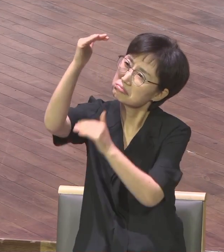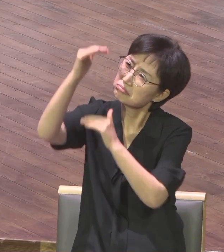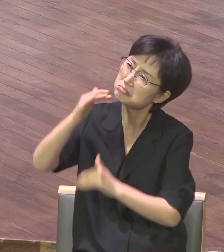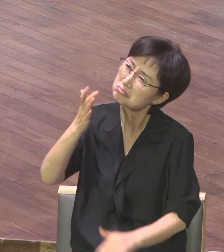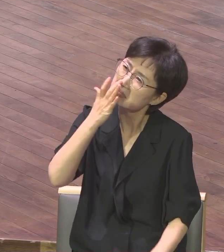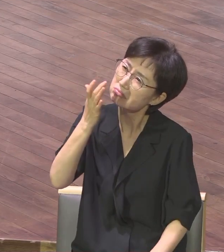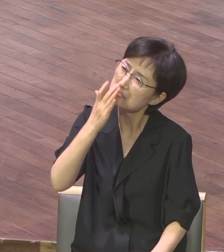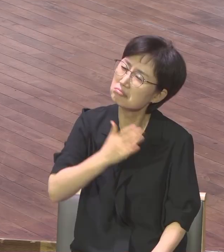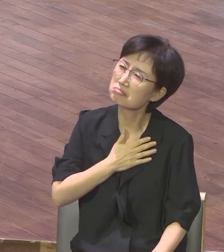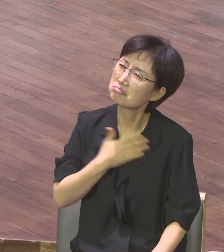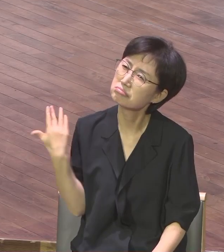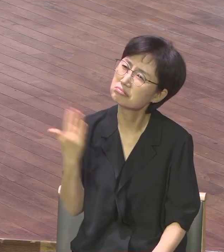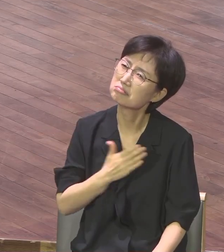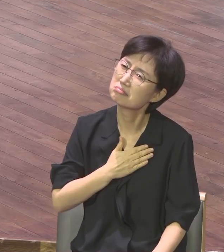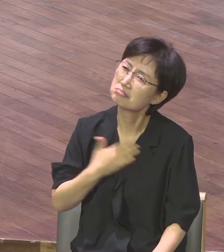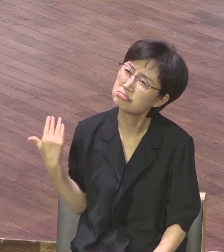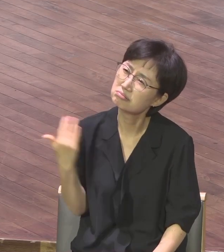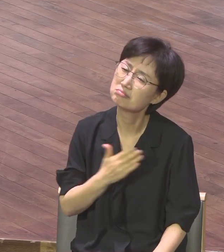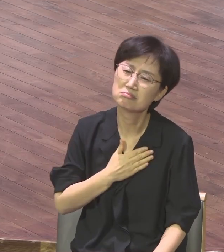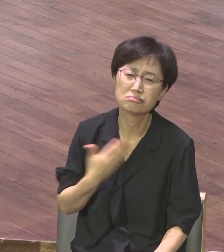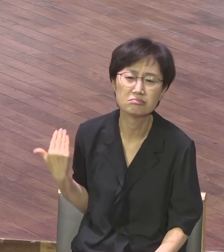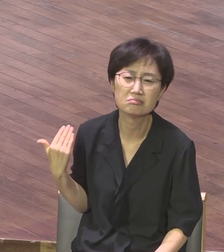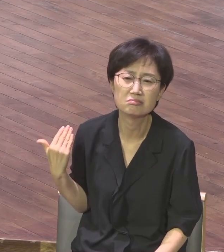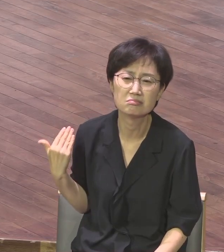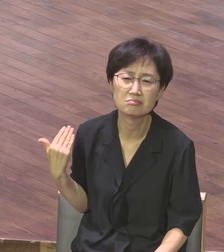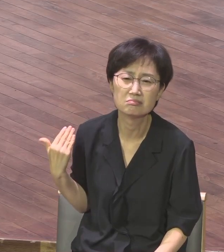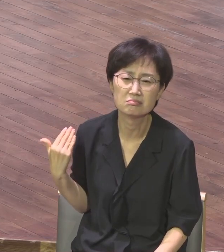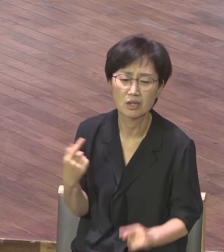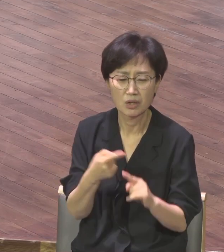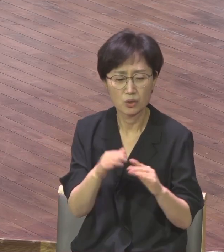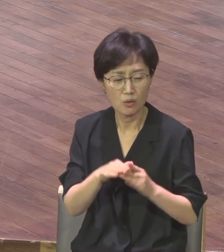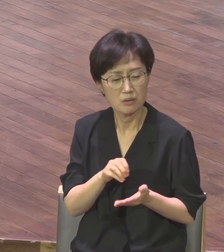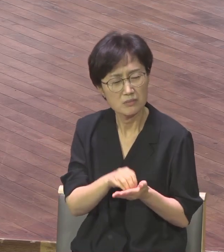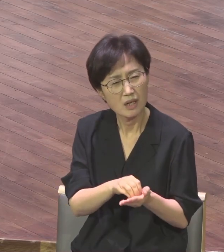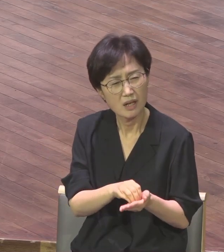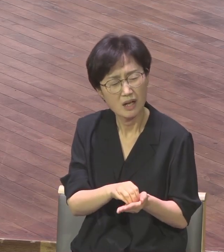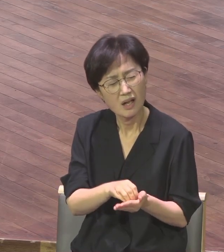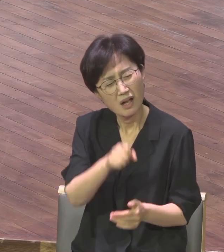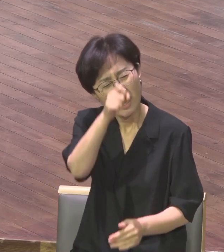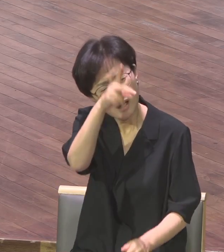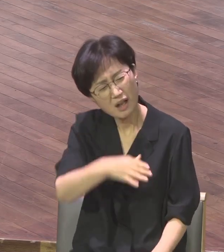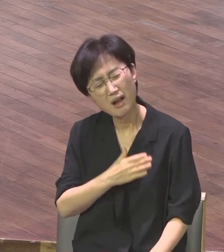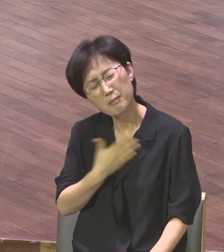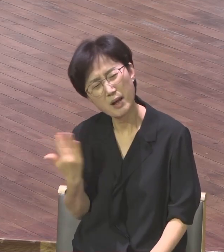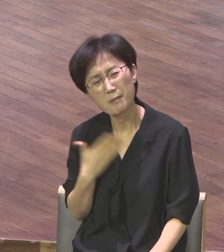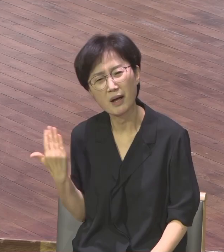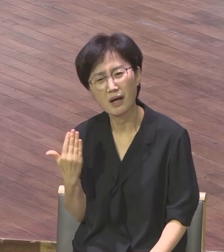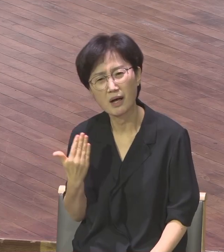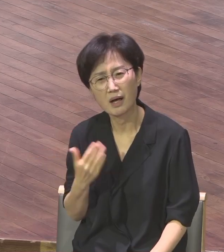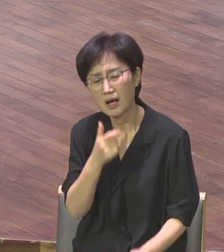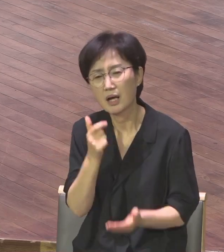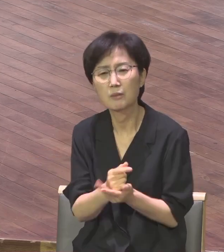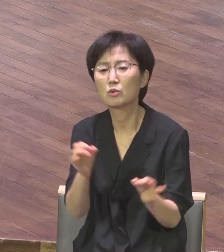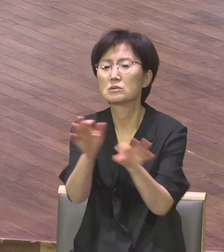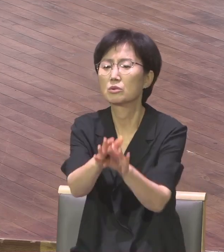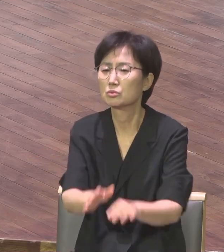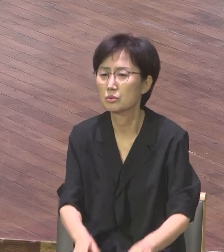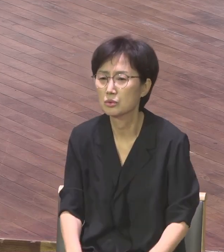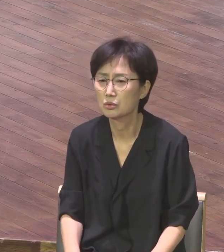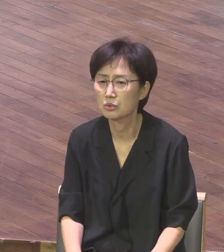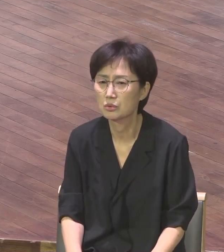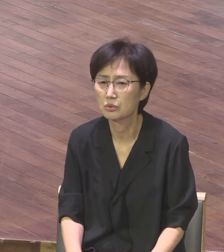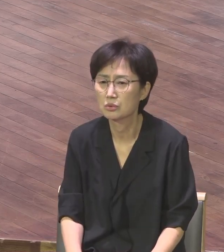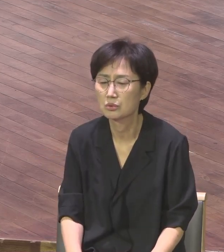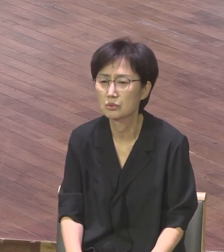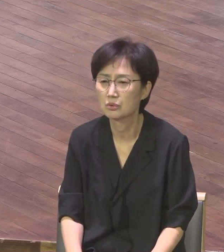아무 감동도 없고 교회 나와가지고 영적인 예배를 들을 수 없는 거죠. 감격이 사라졌는데 이걸